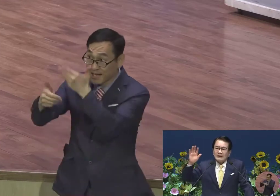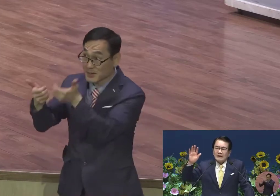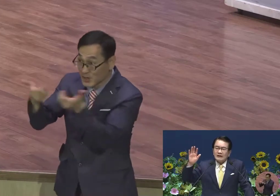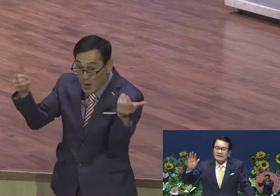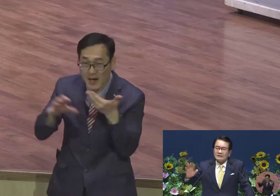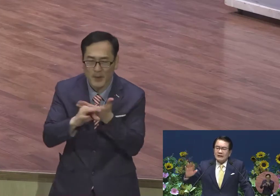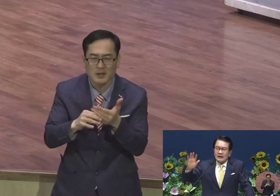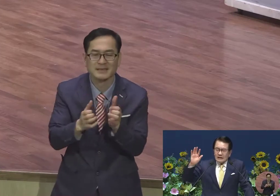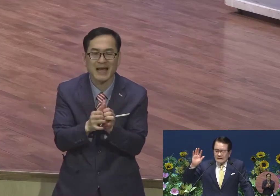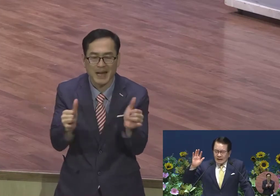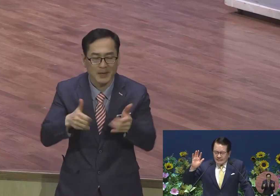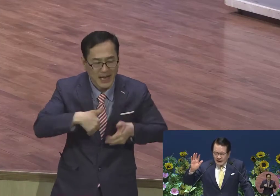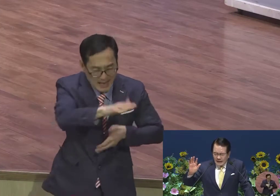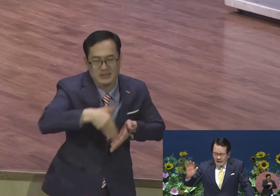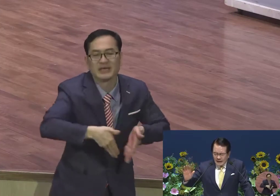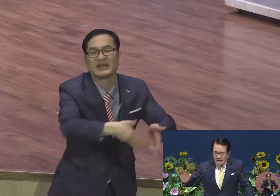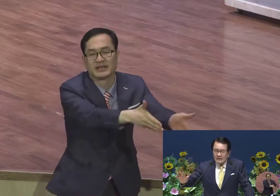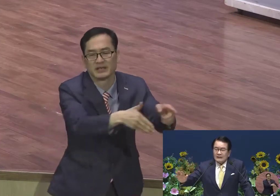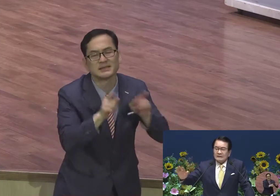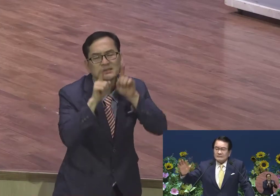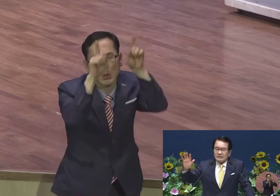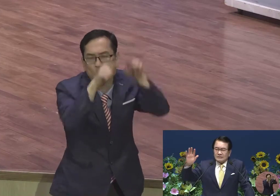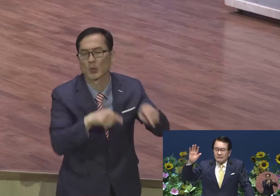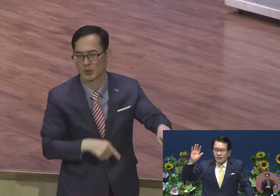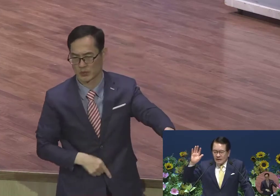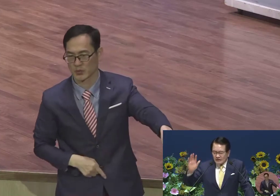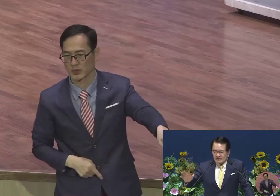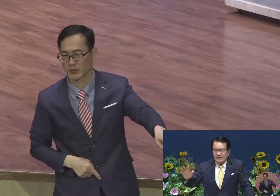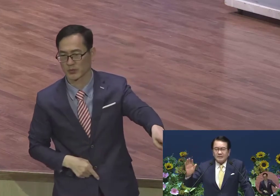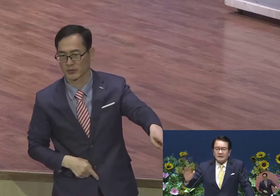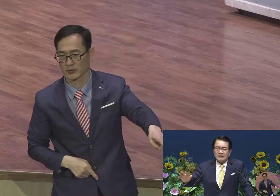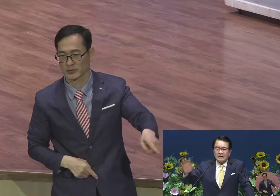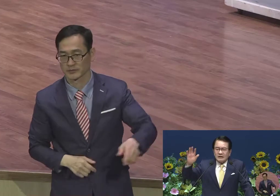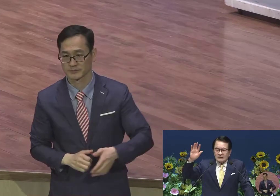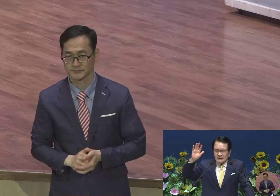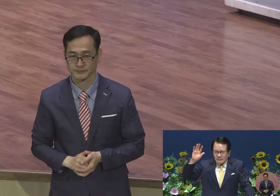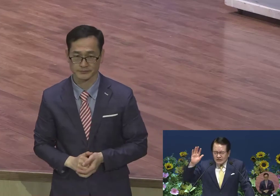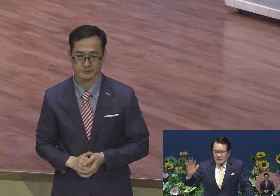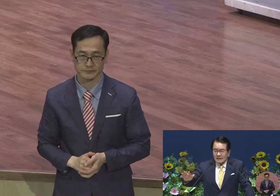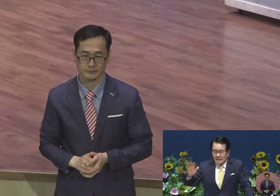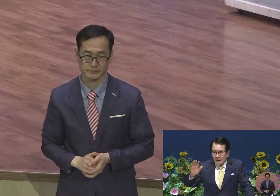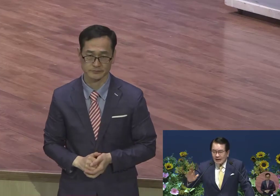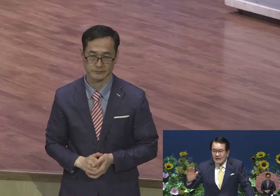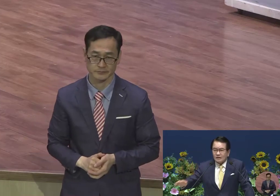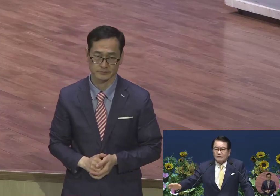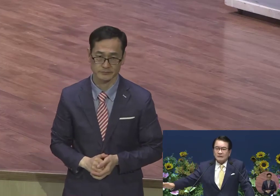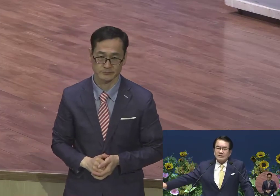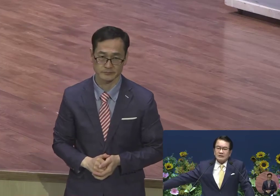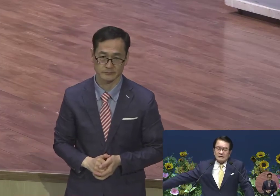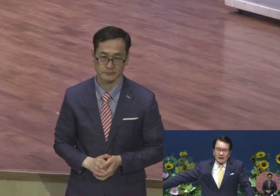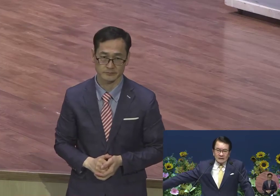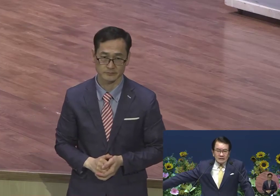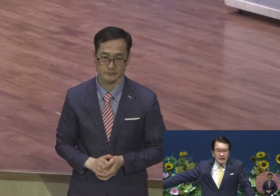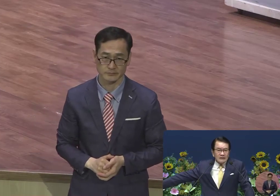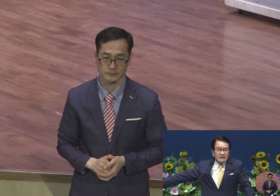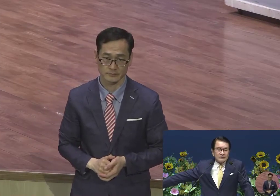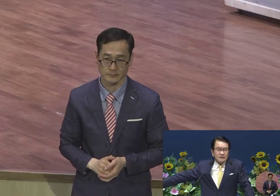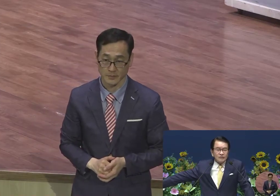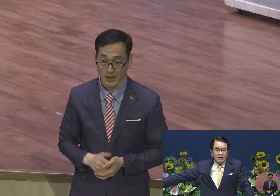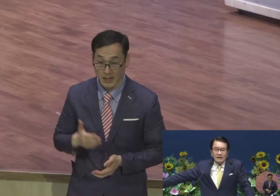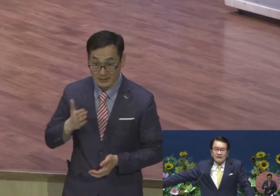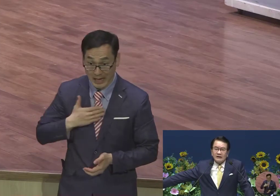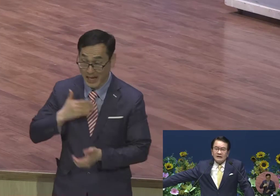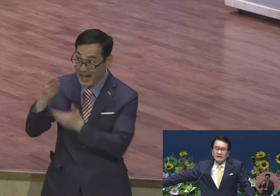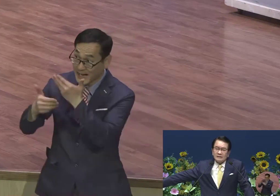가만히 태어나서 그냥 가만히 성공을 했던 실패했던 어떤 삶으로 살았던 가만히 갔던 그냥 가는 게